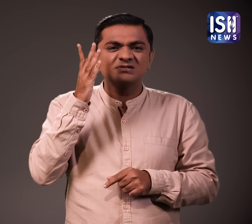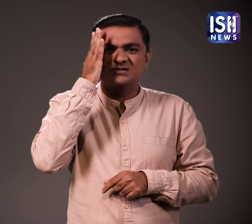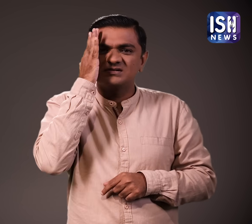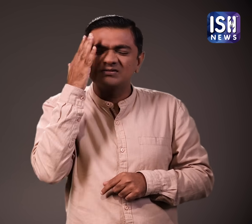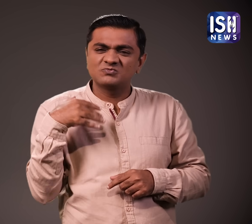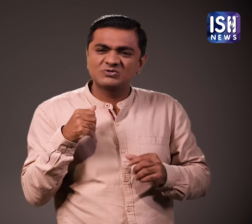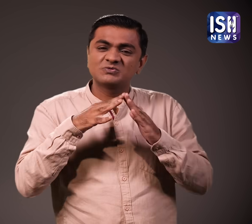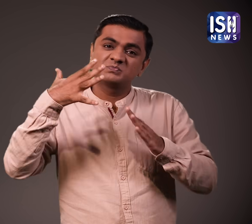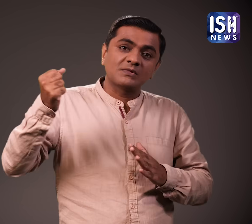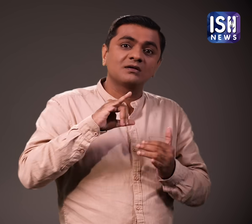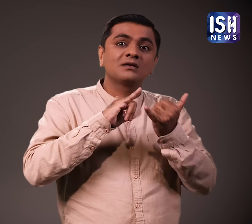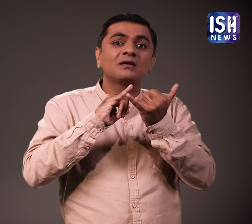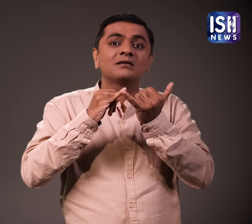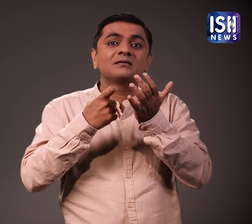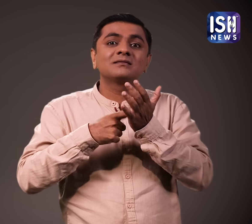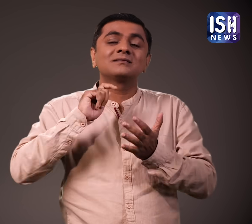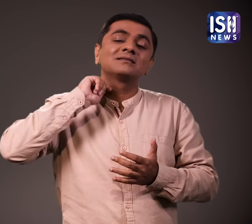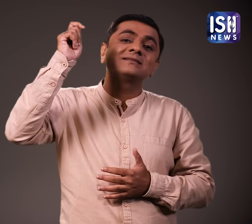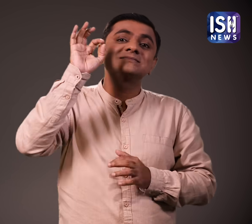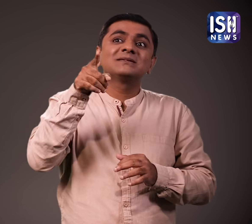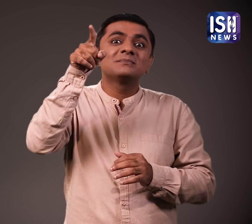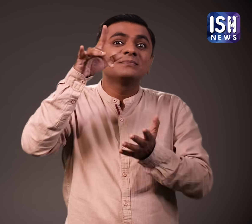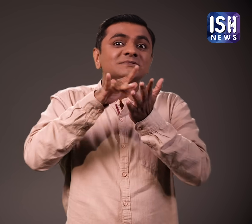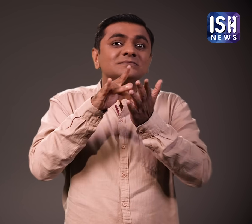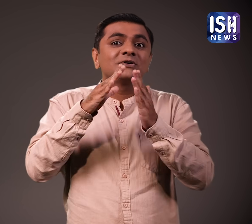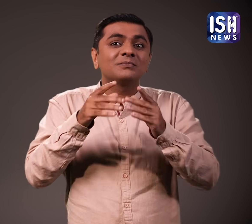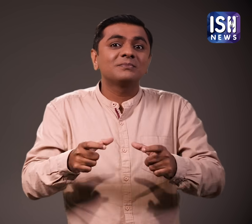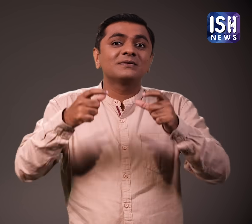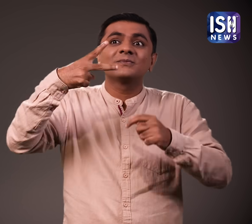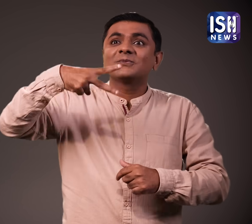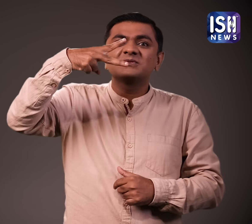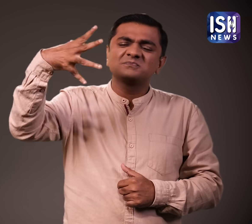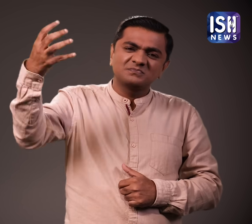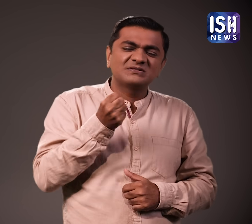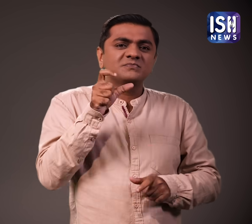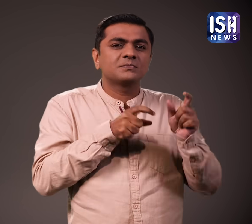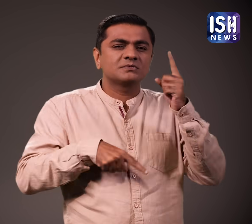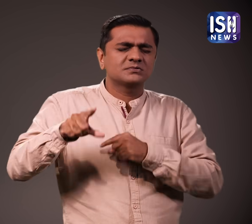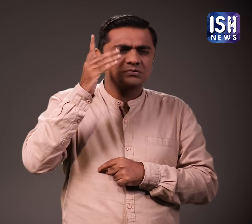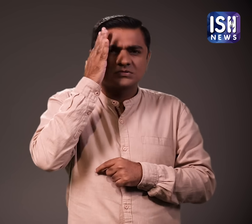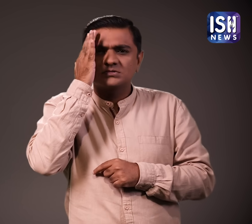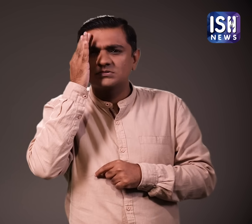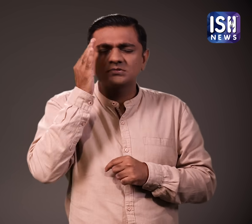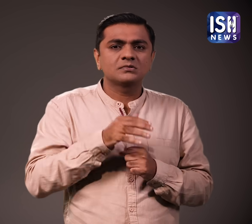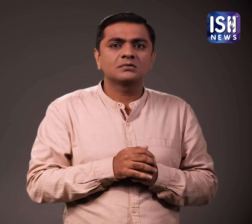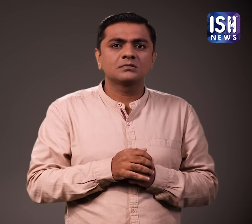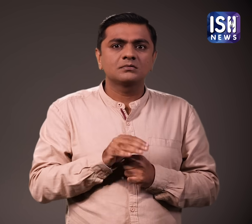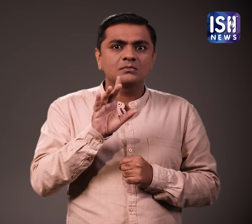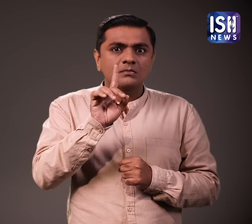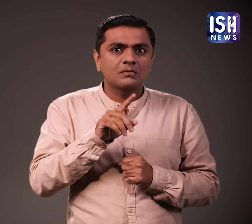उस घर को खरीदने में थी जिसमें सुशान्त रह रहे थे। अब